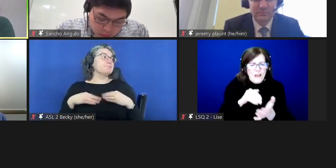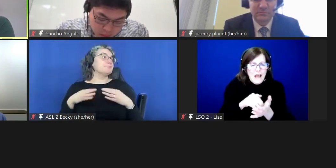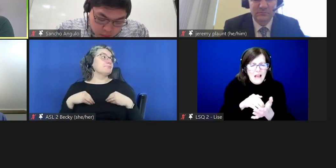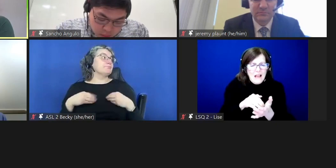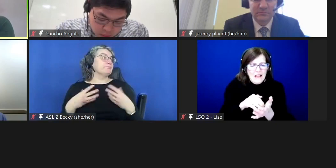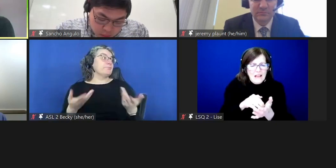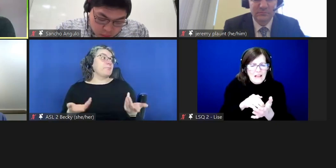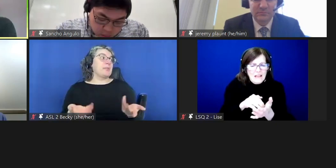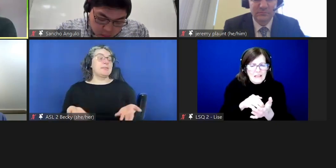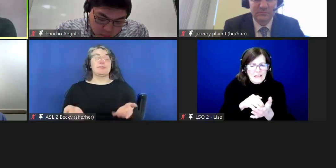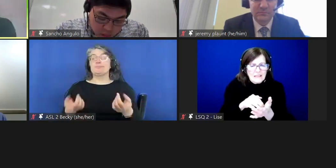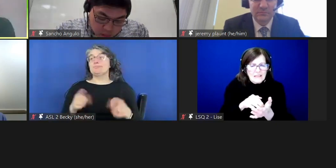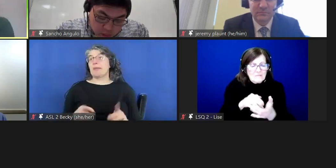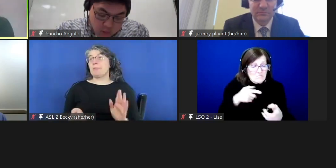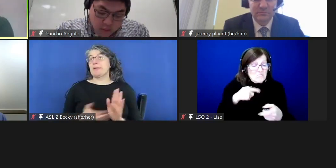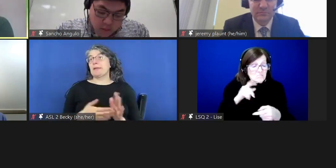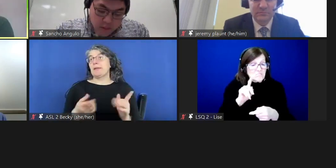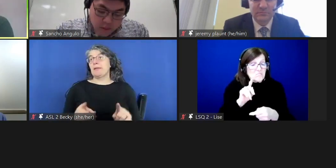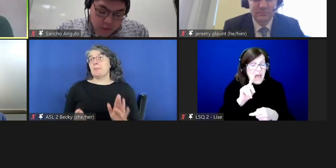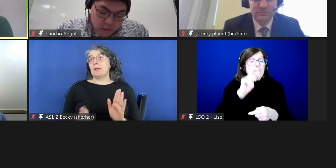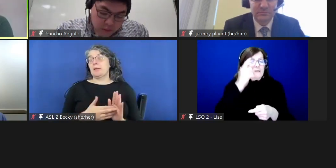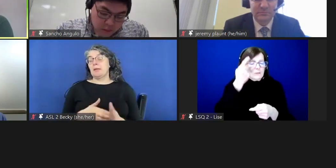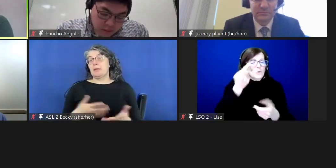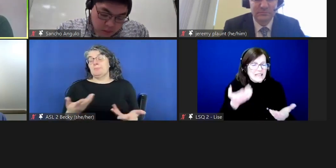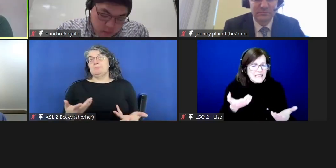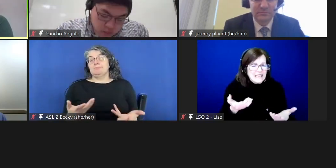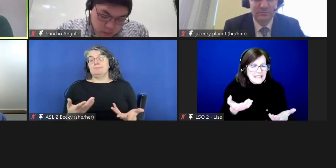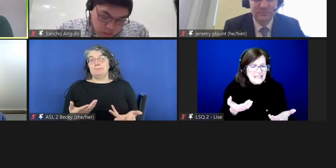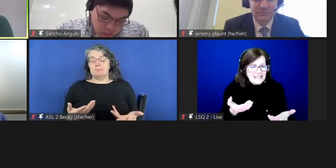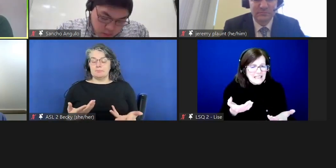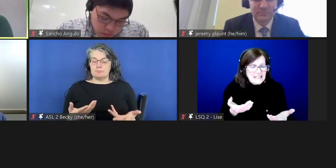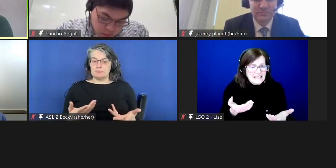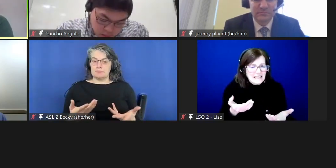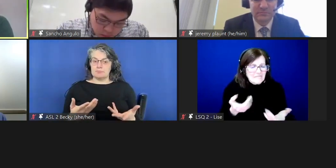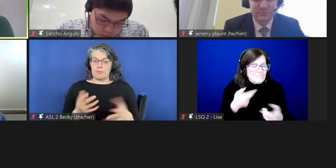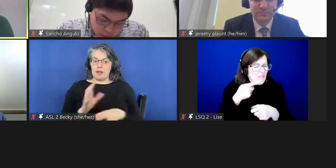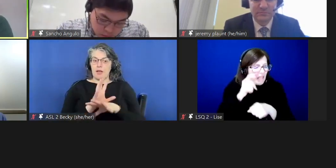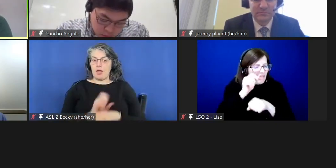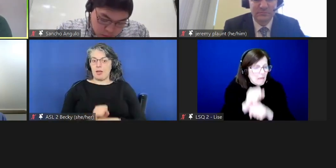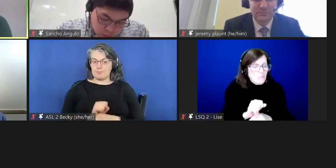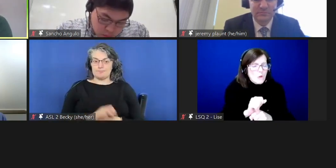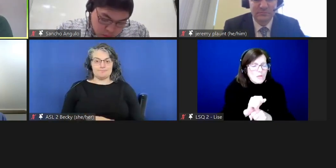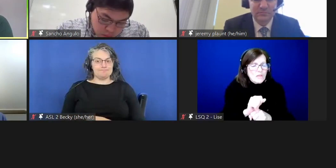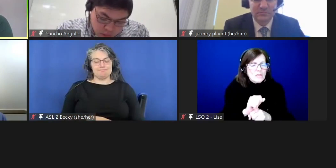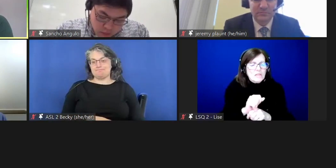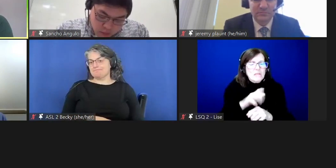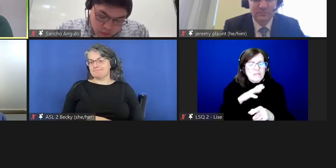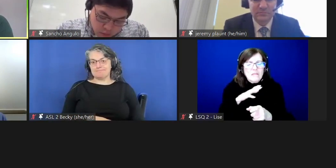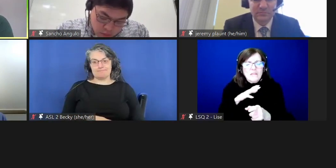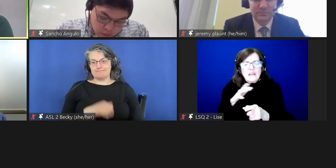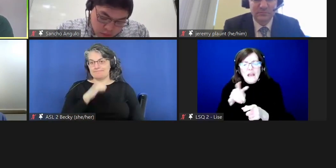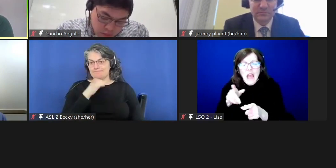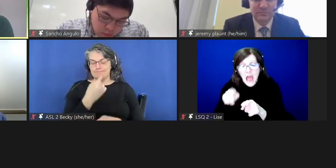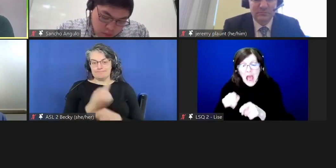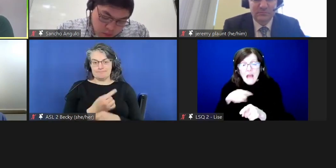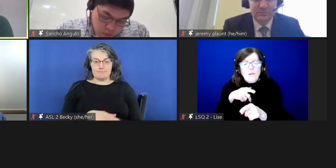on est très, très habitué à ces actes de discrimination ou de harcèlement